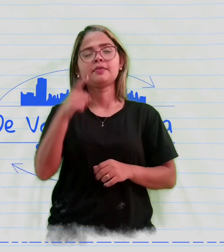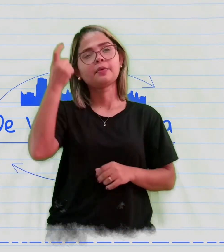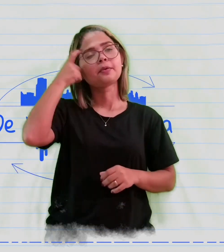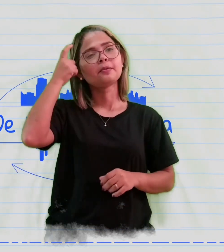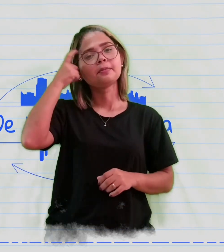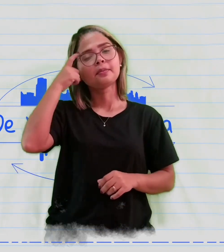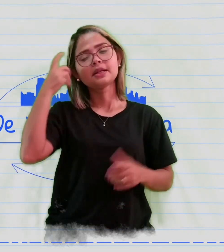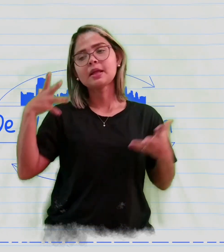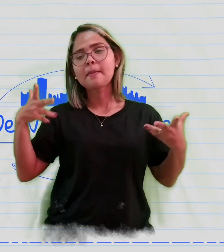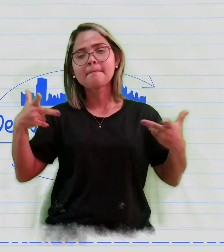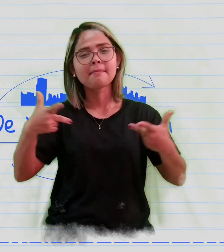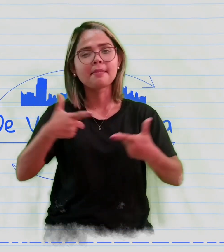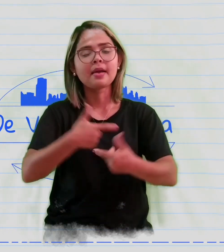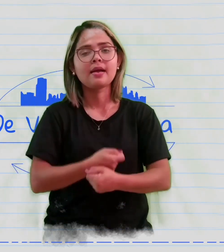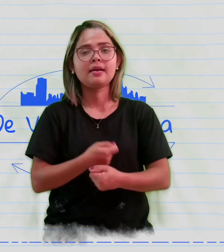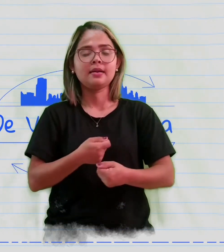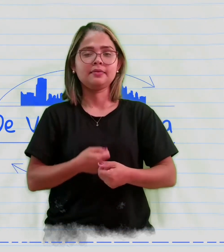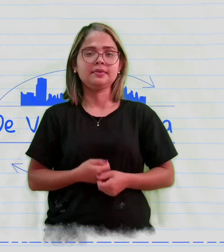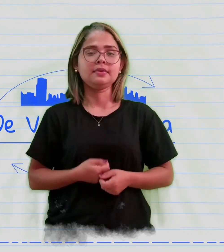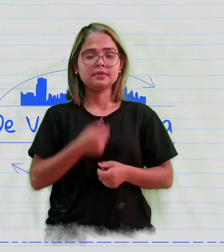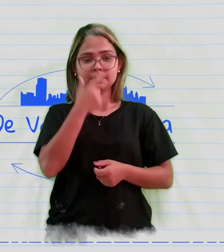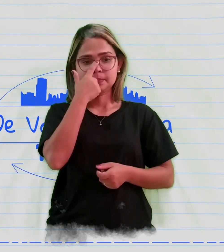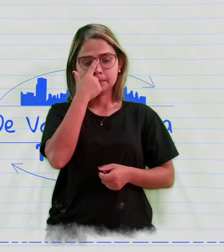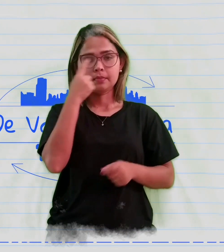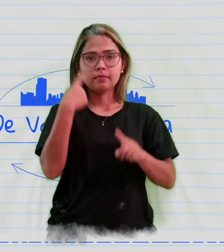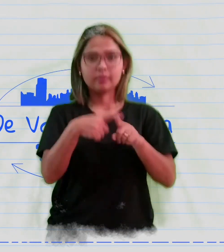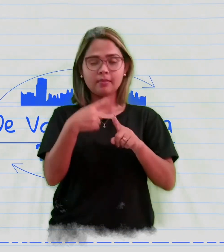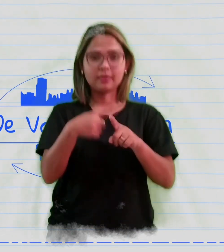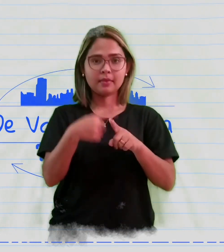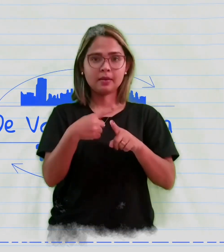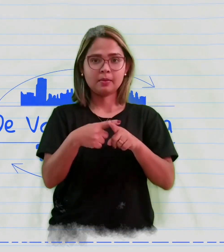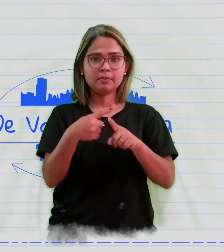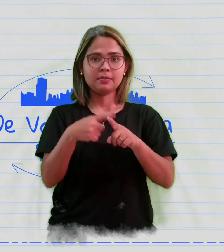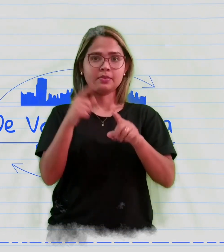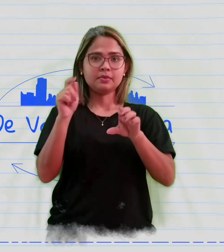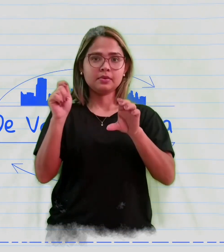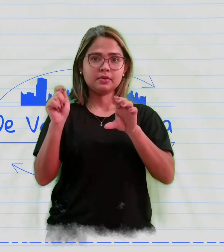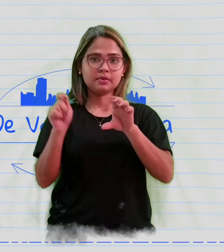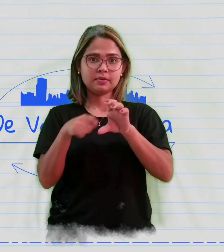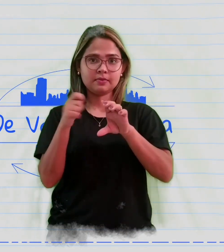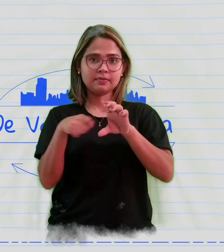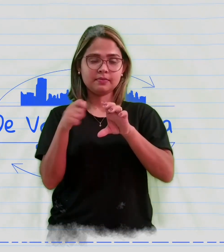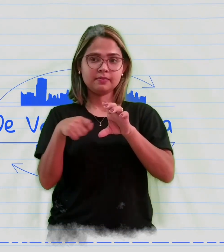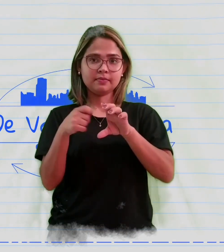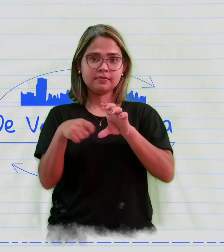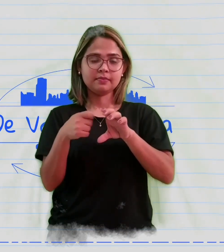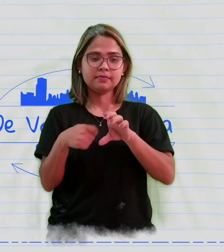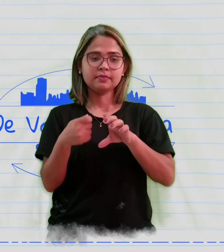uma ideia, eu assim, brilhante. Foi o desvio necessário, sabe? Porque o clipe seria o quê? O clipe, todo mundo faz um clipe, né? Agora vamos pegar